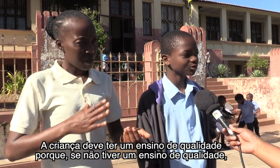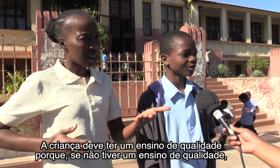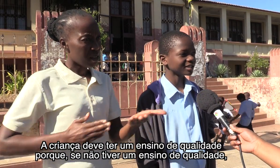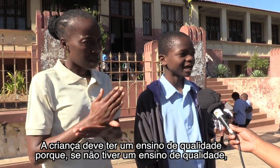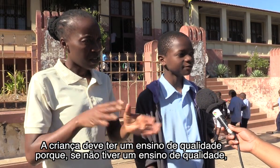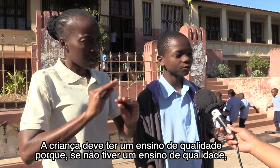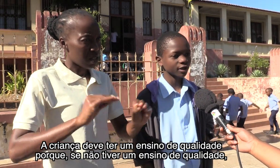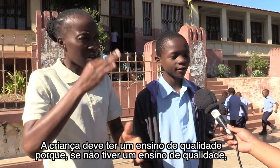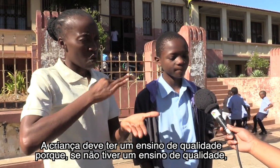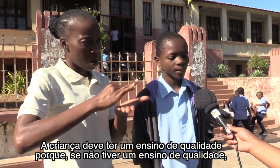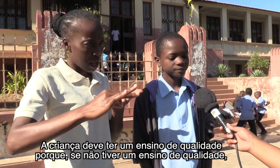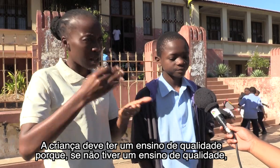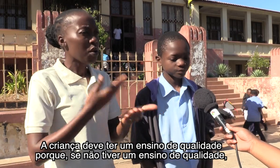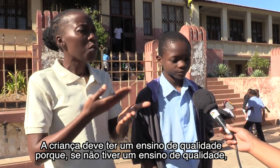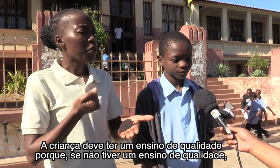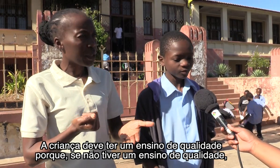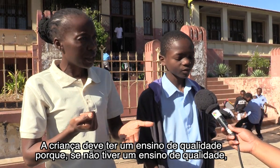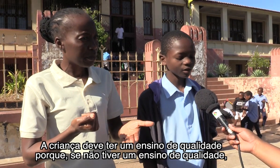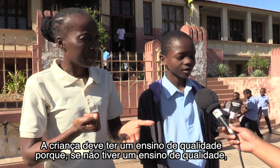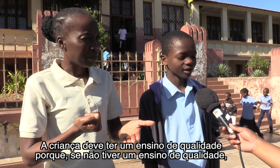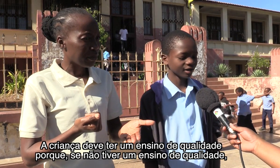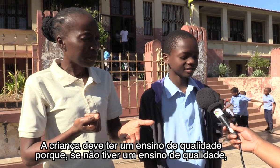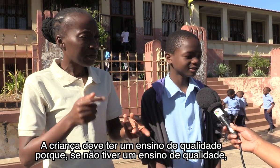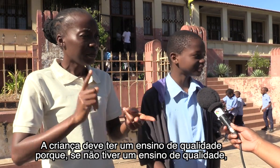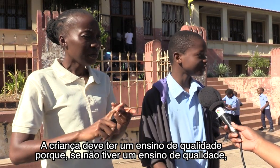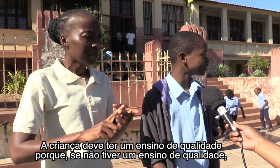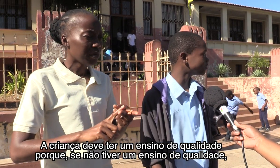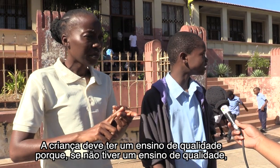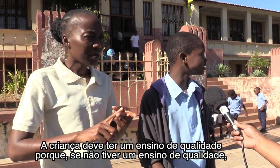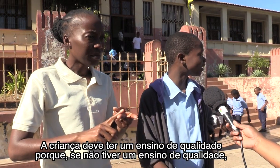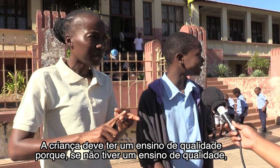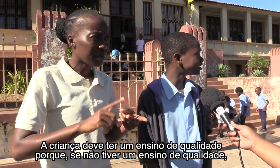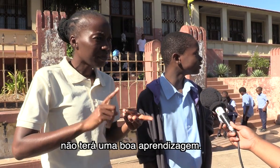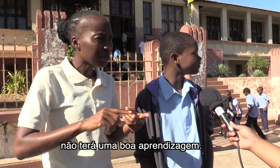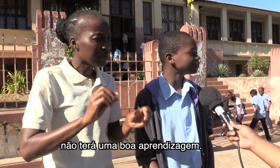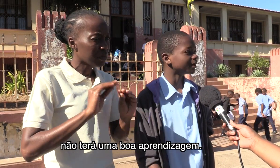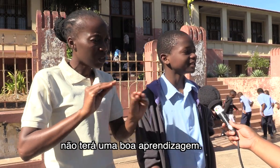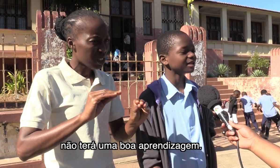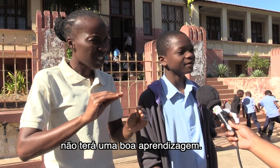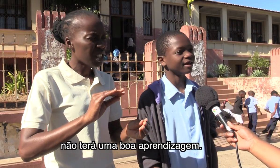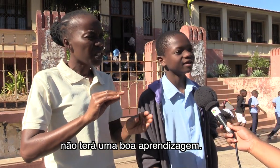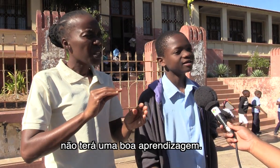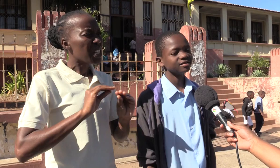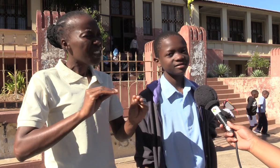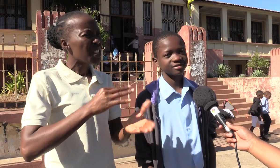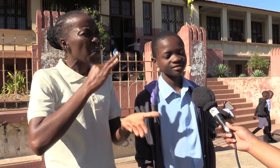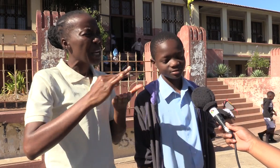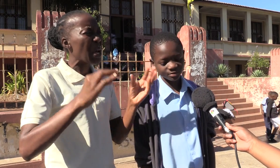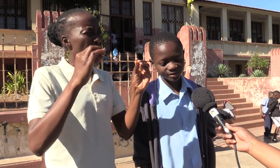a um ensino de qualidade, porque se nós não temos ensino de qualidade, nós não vamos aprender bem.